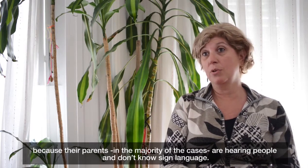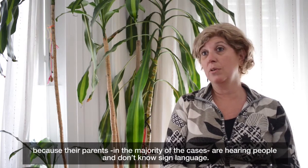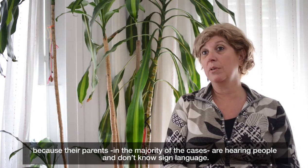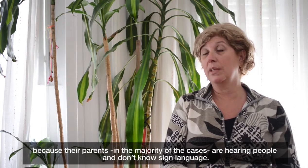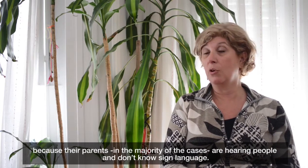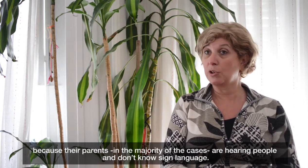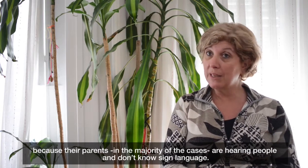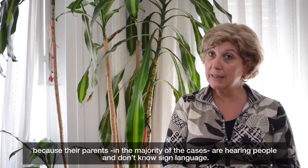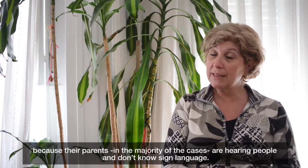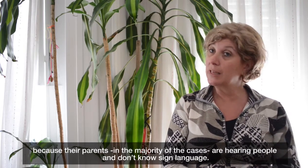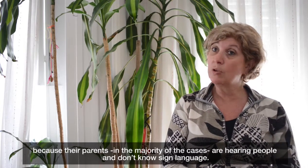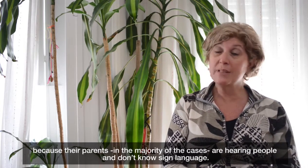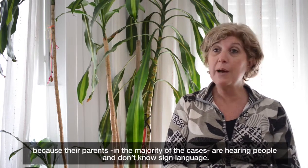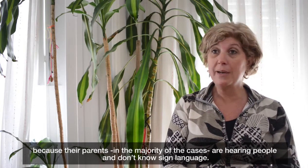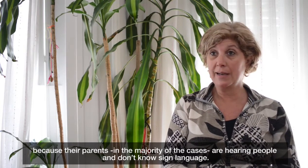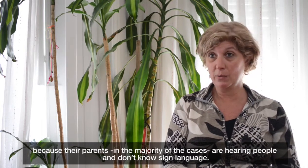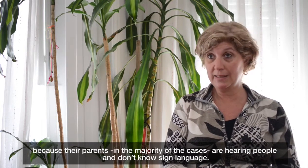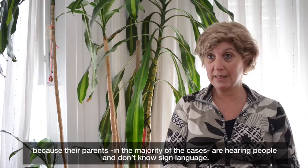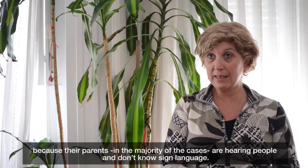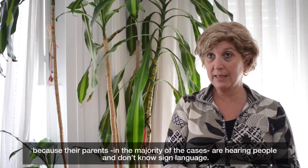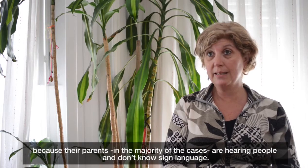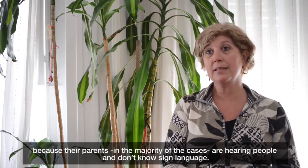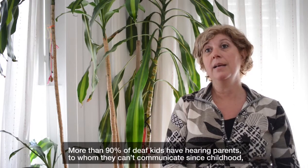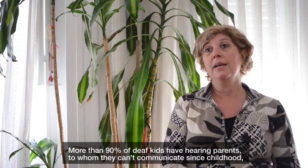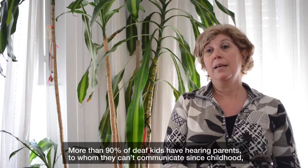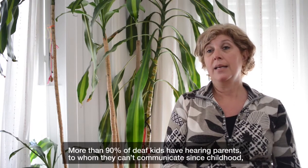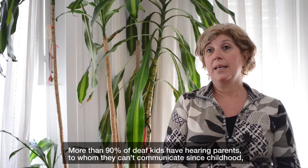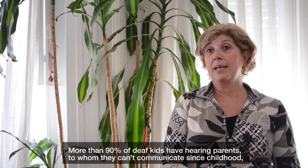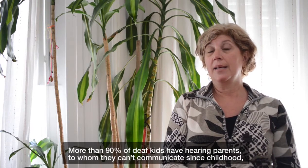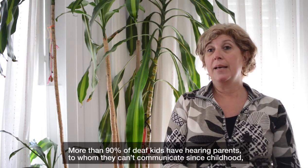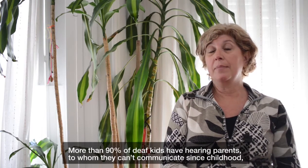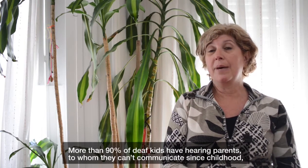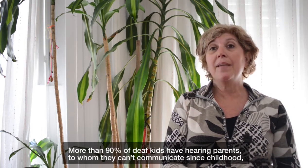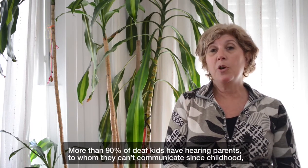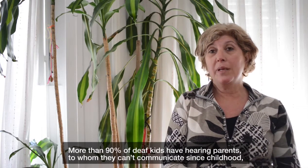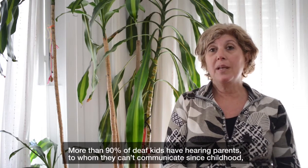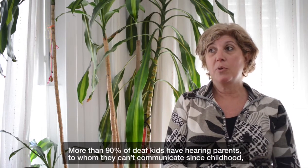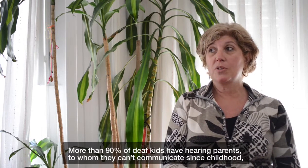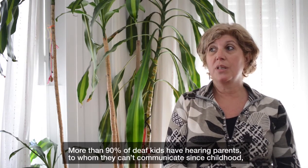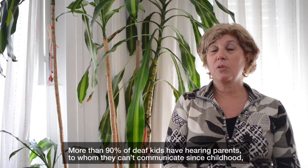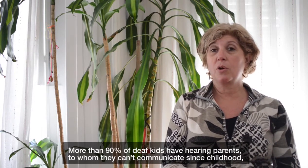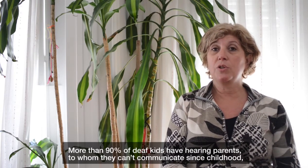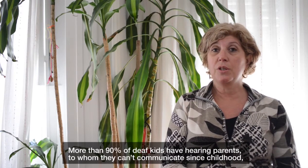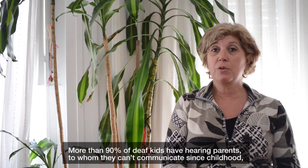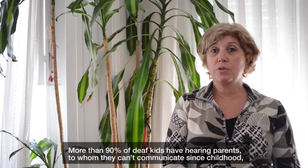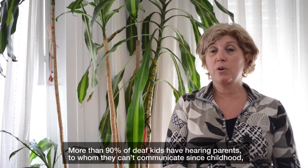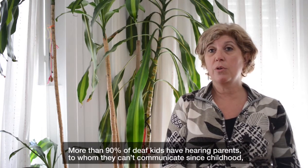son oyentes y no saben la lengua de señas. Más del 90% de los chicos sordos